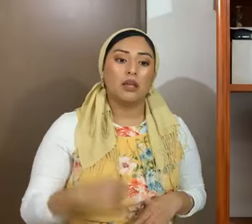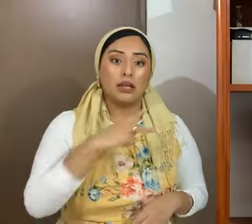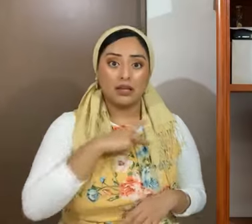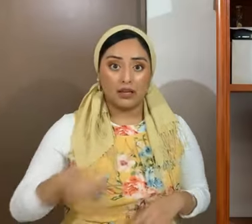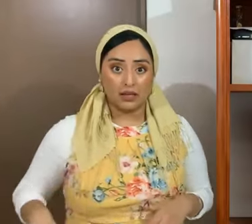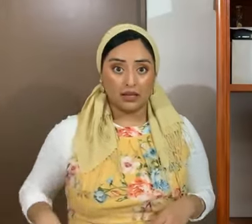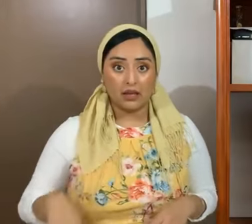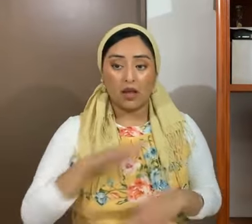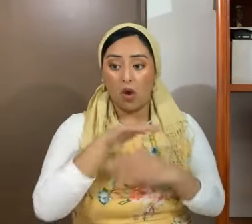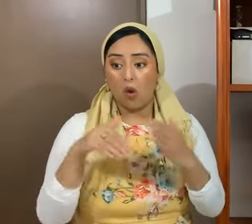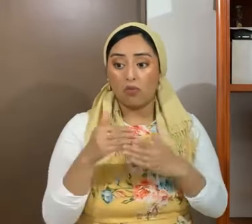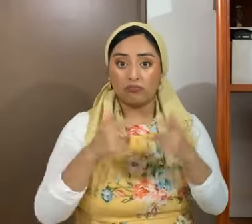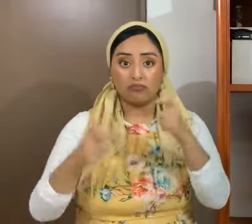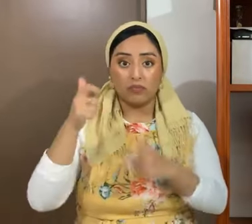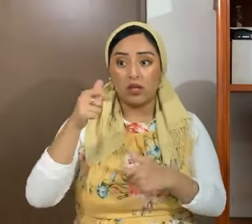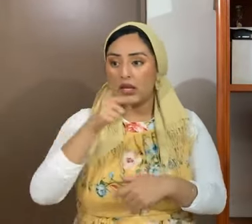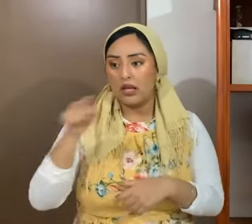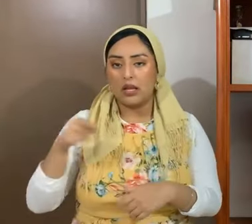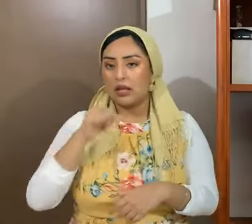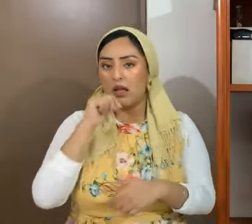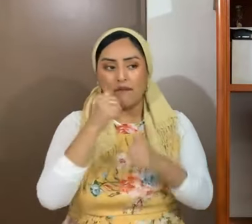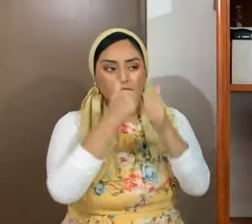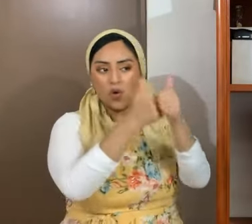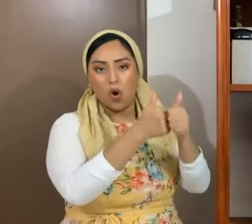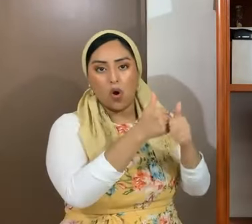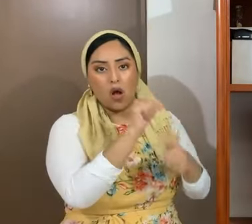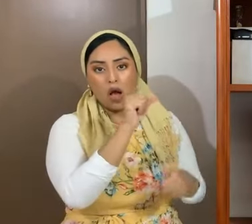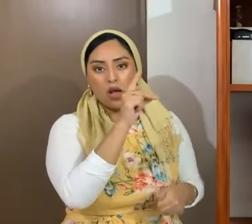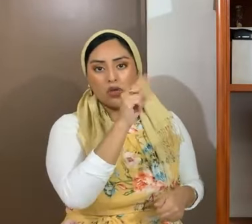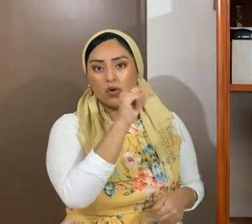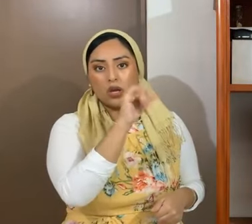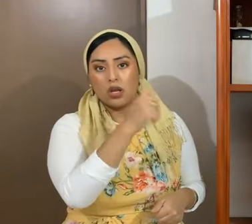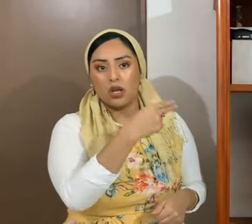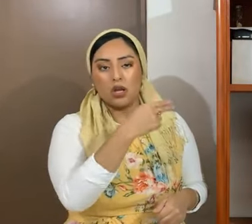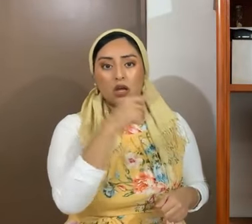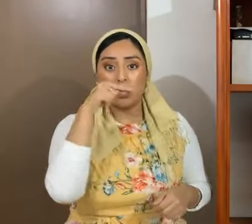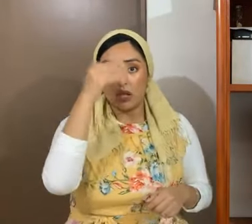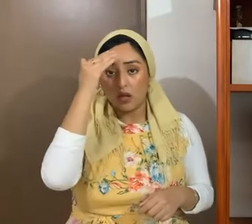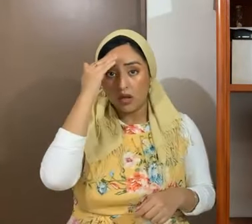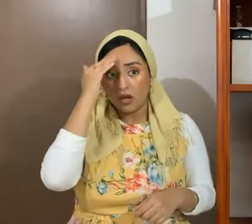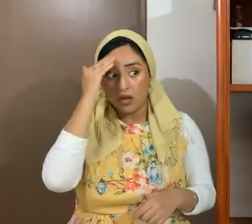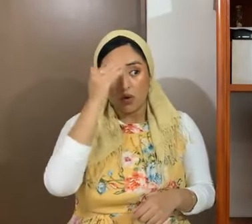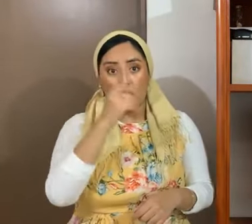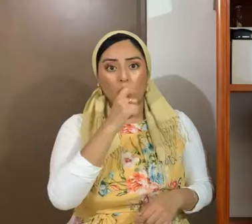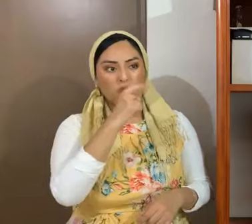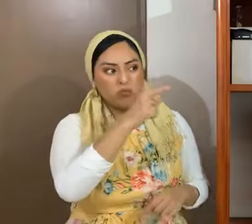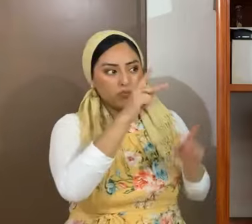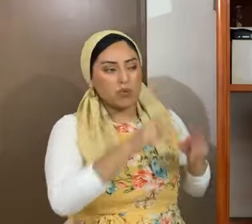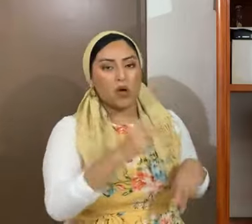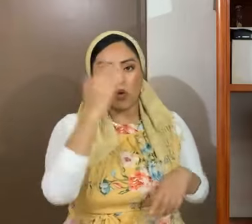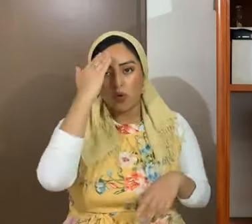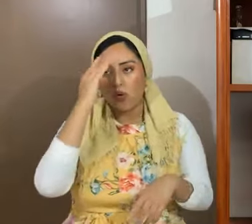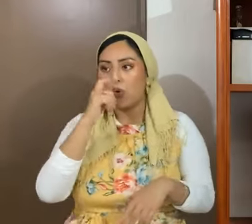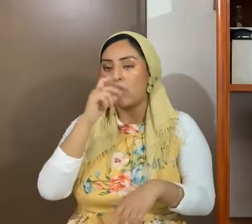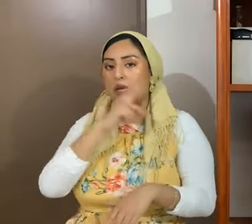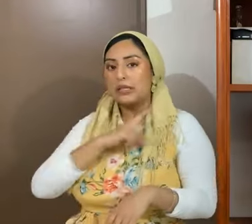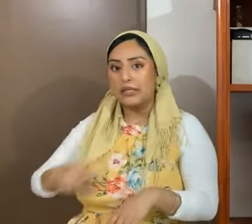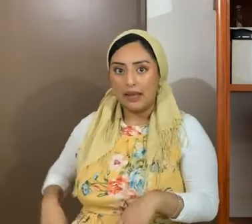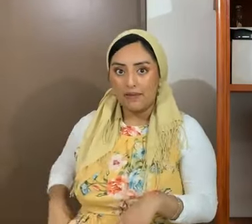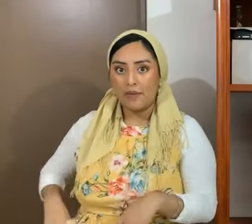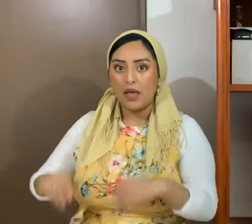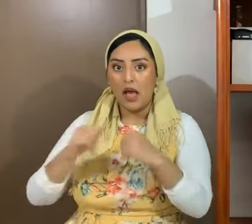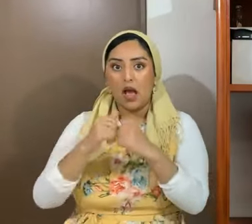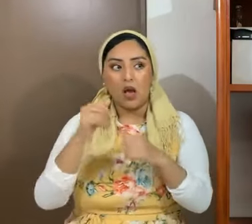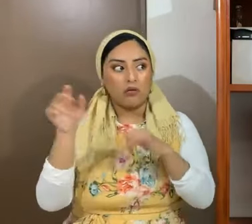rey, y todos los grandes de David no seguían a Adonías, eran fieles, sabían quién era Adonías y sabían quién era el rey David y cómo